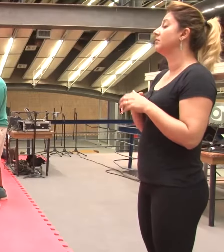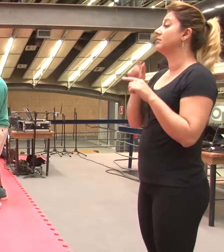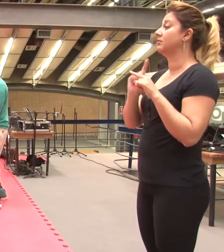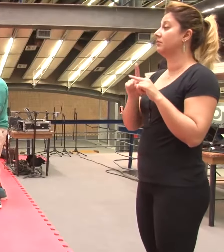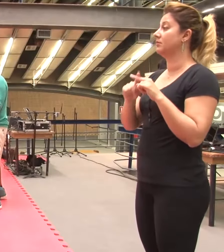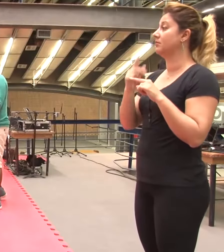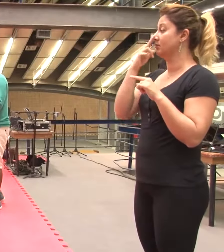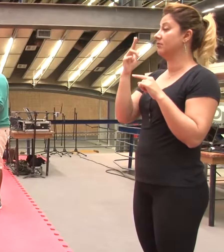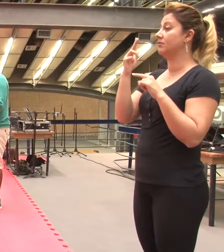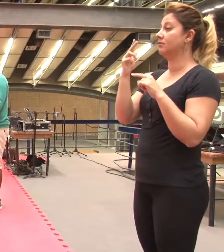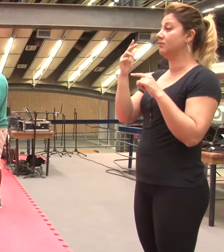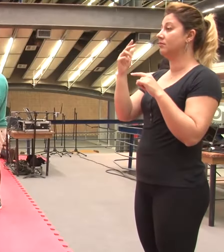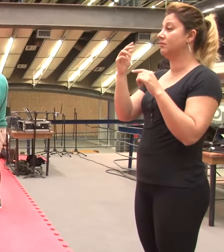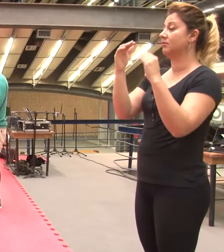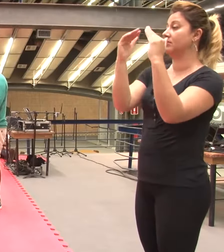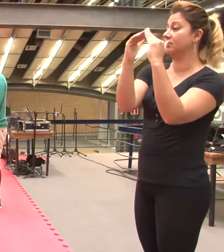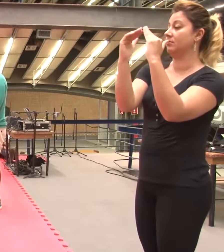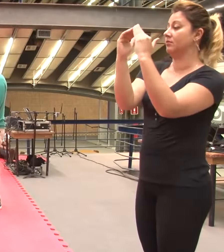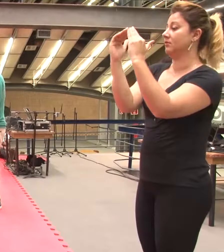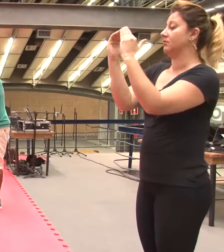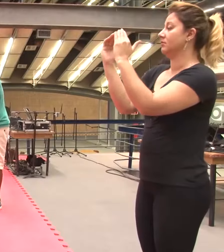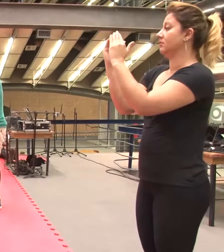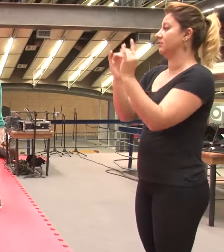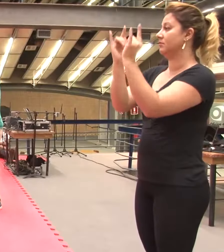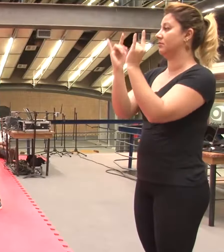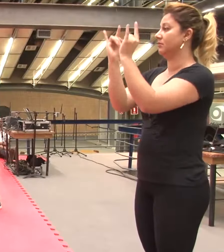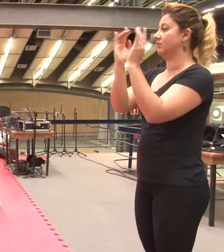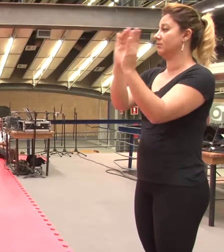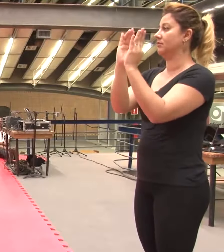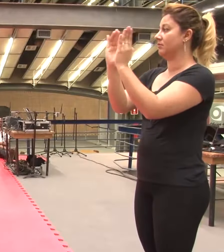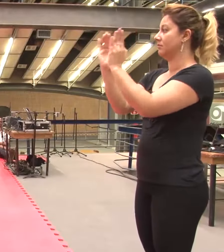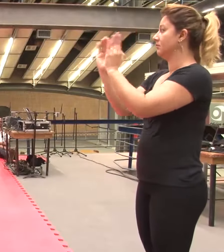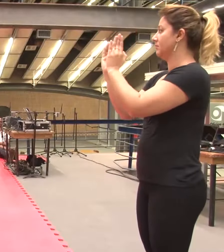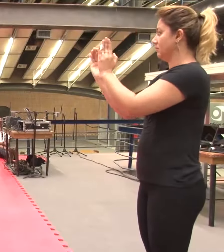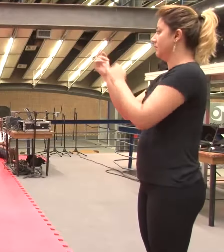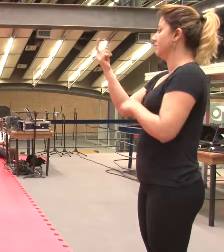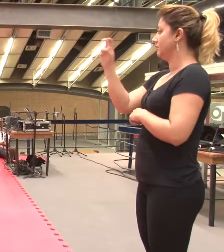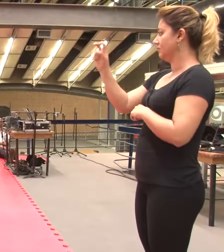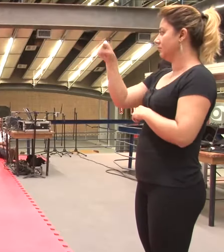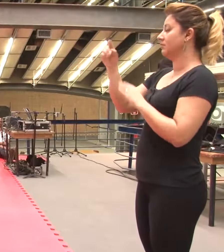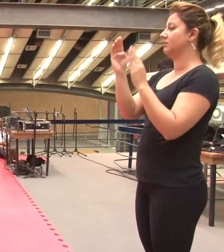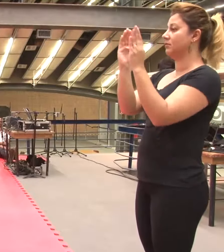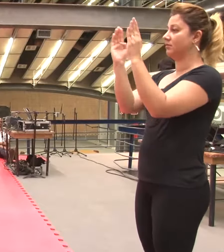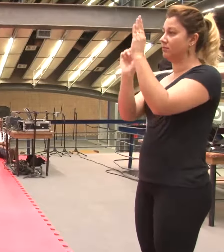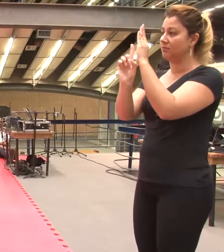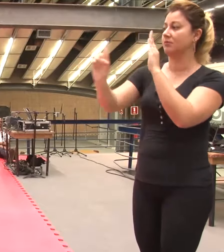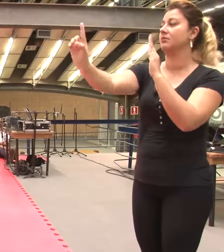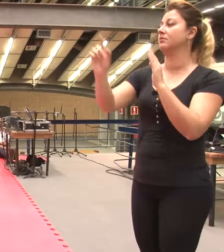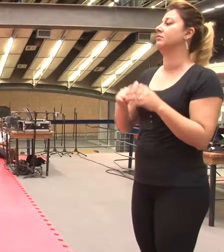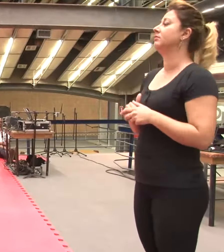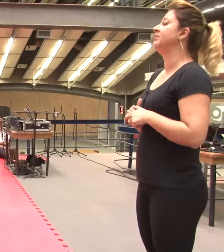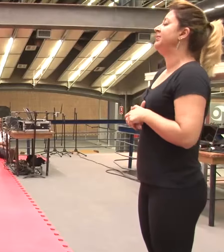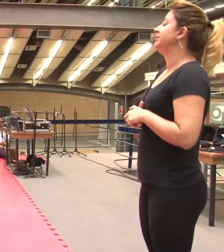caixinhas do mesmo quintal, né? Referência ao número 15 e referência a esse cafofinho em que as duas